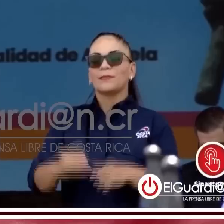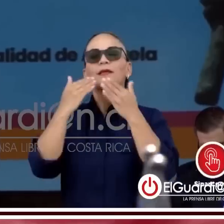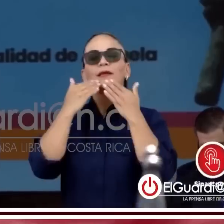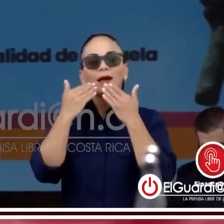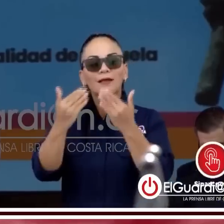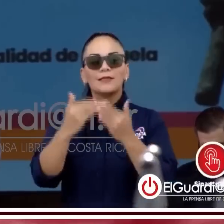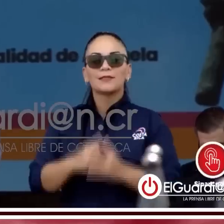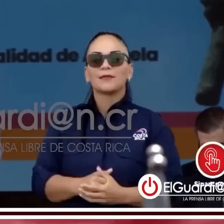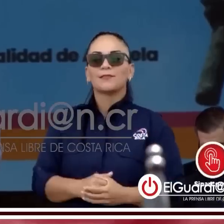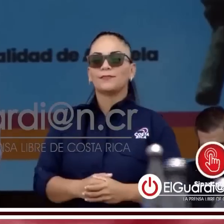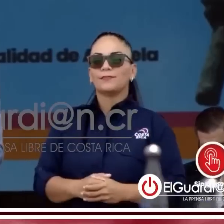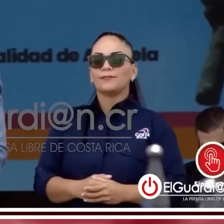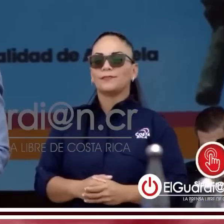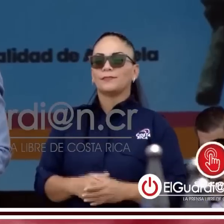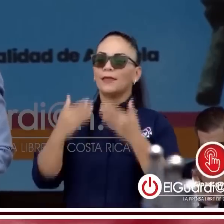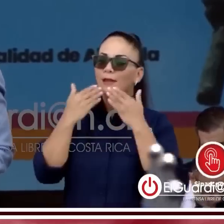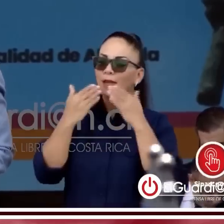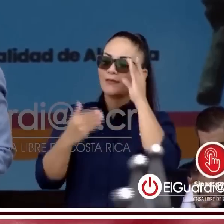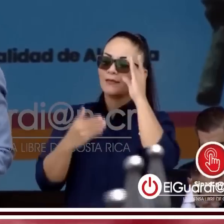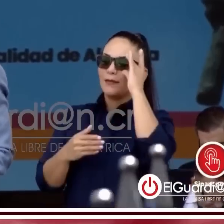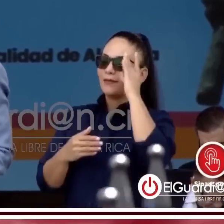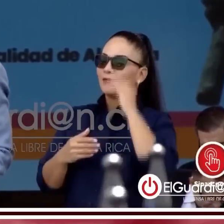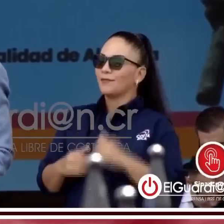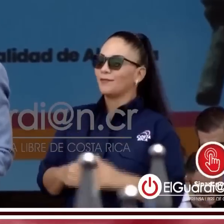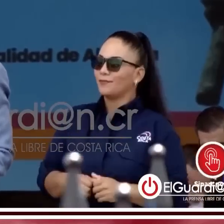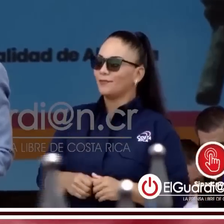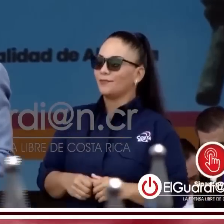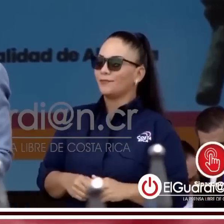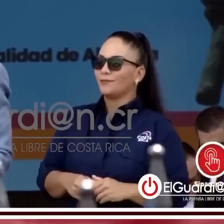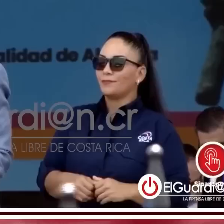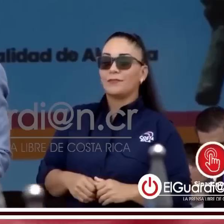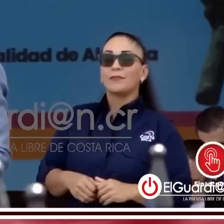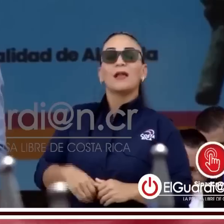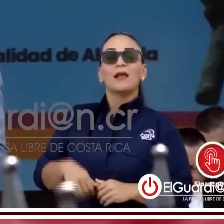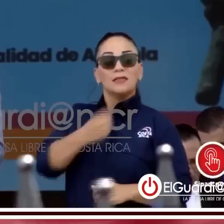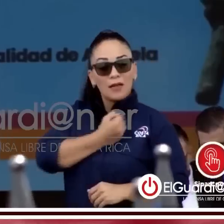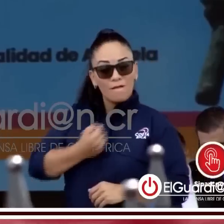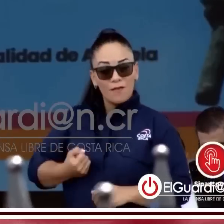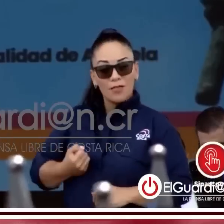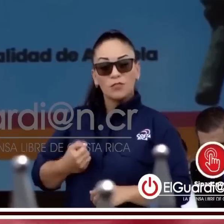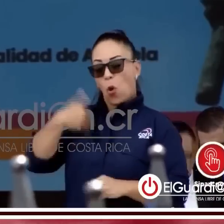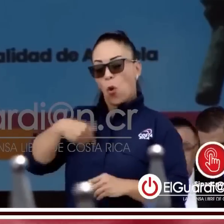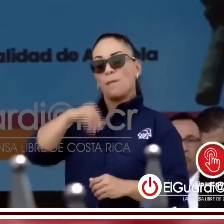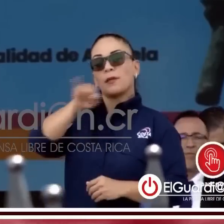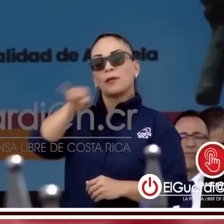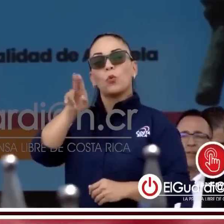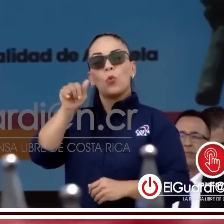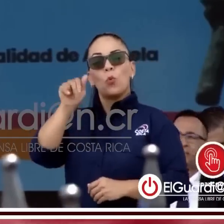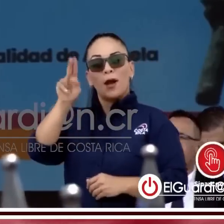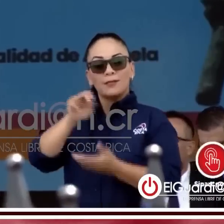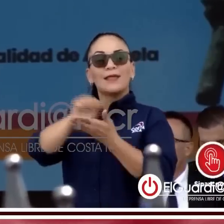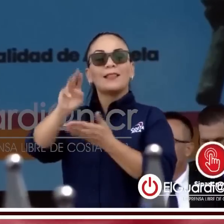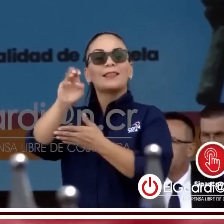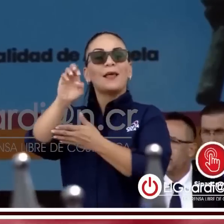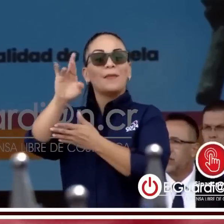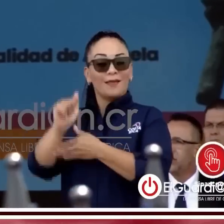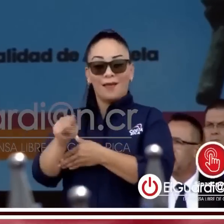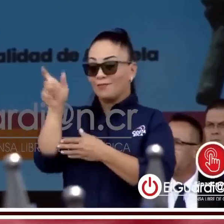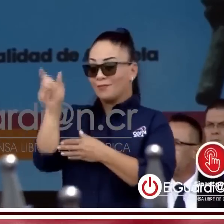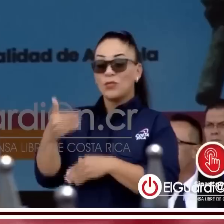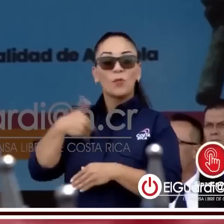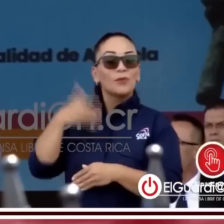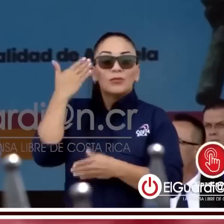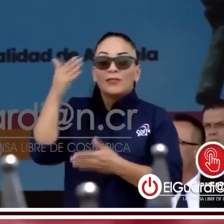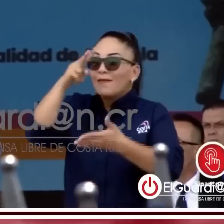Gracias a la gesta de Juan Santamaría, hombre que no sabía leer y